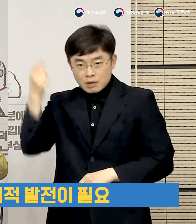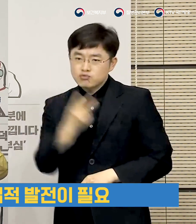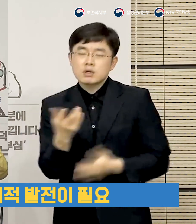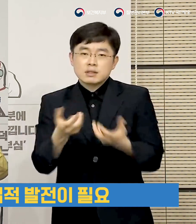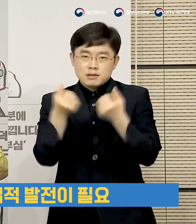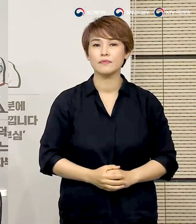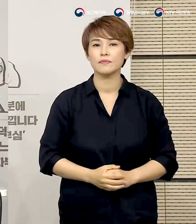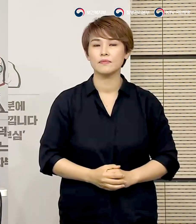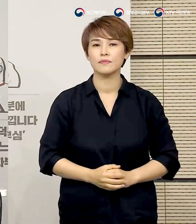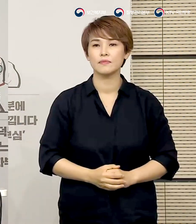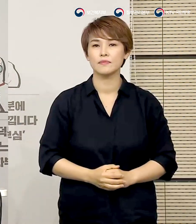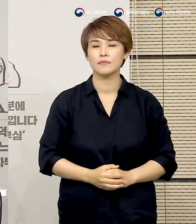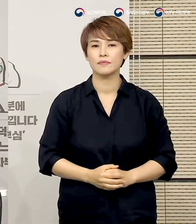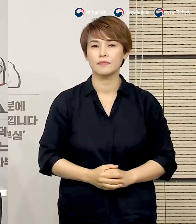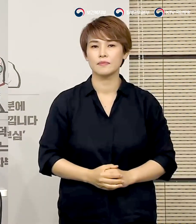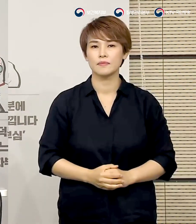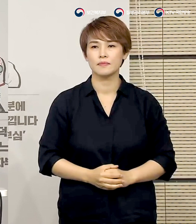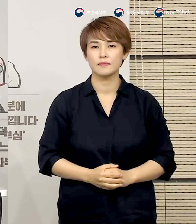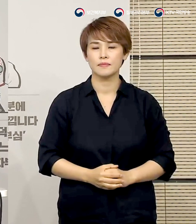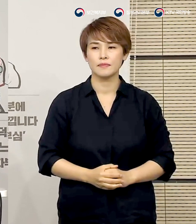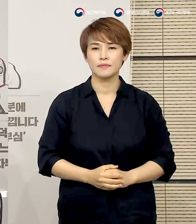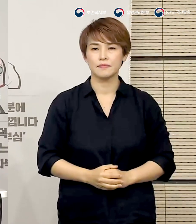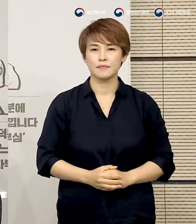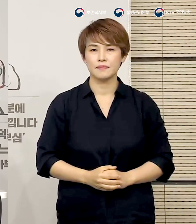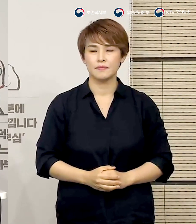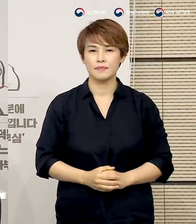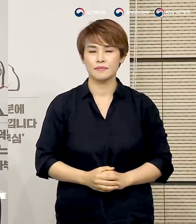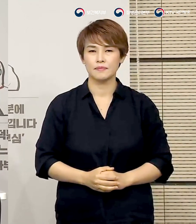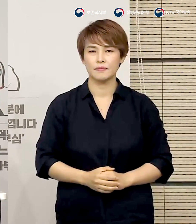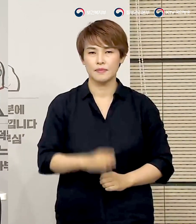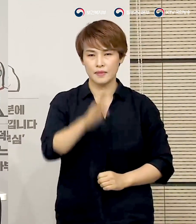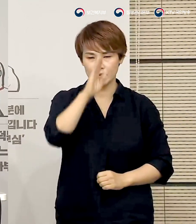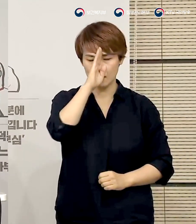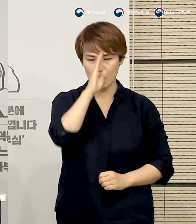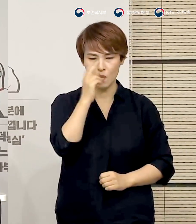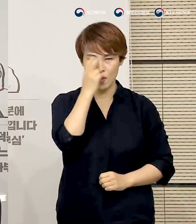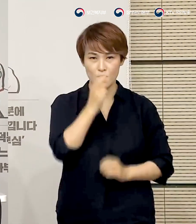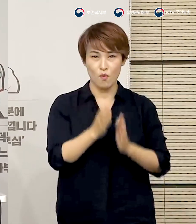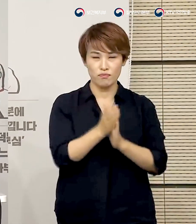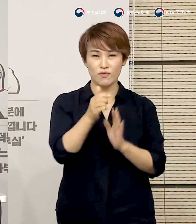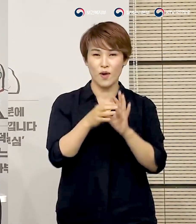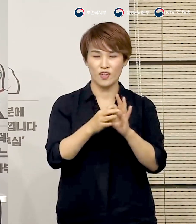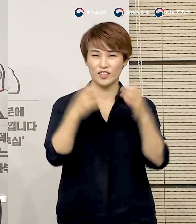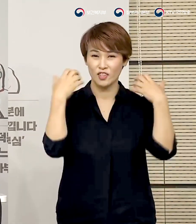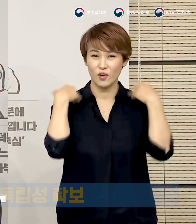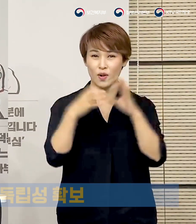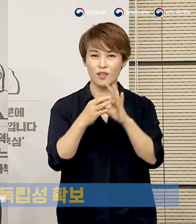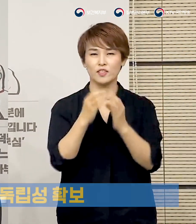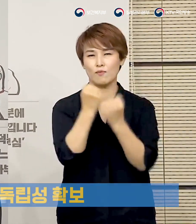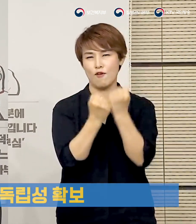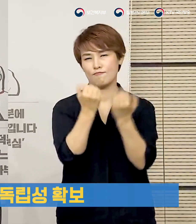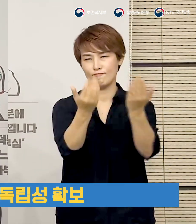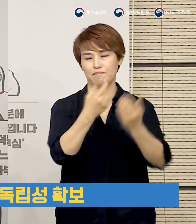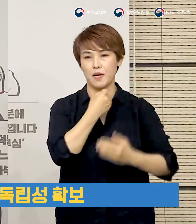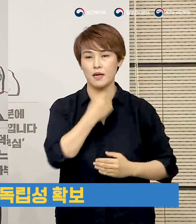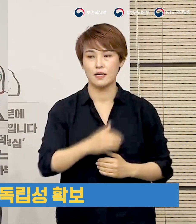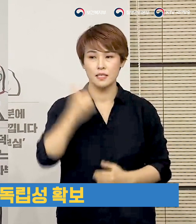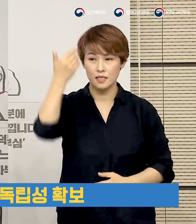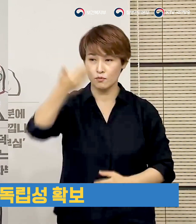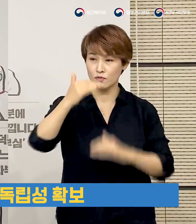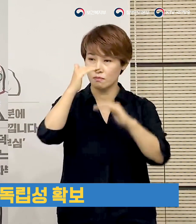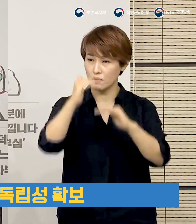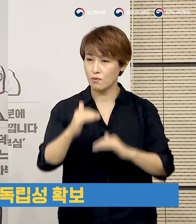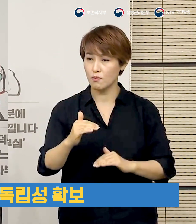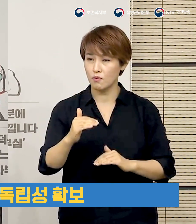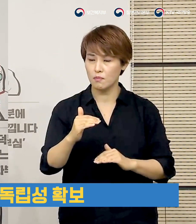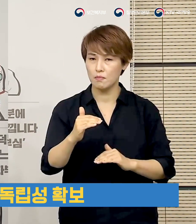정책적인 판단이 있었습니다. 예, 질병관리청 관련해서 조금 보충 설명드리겠습니다. 우선 지금 질문하시는